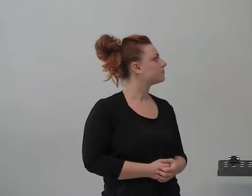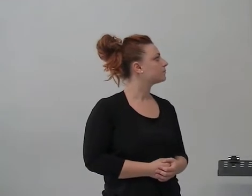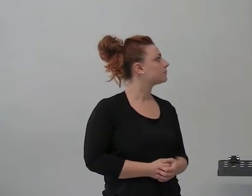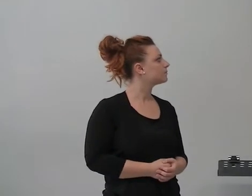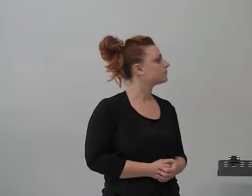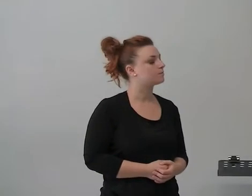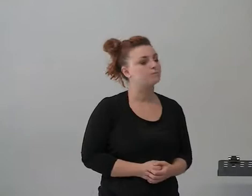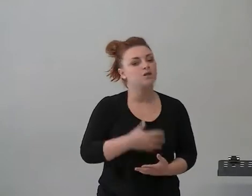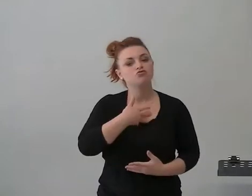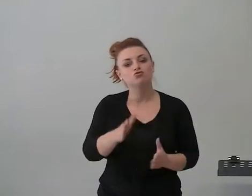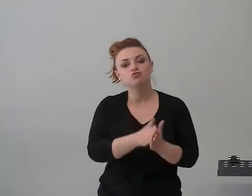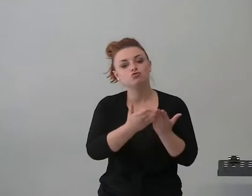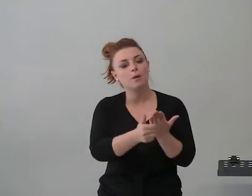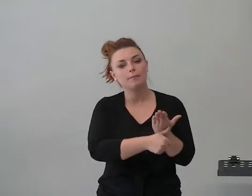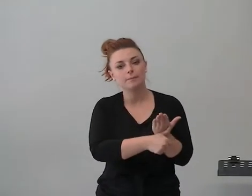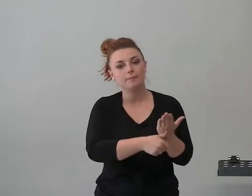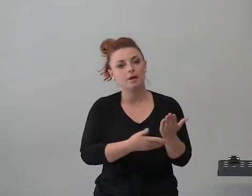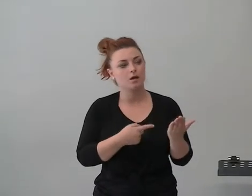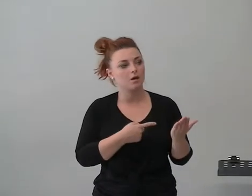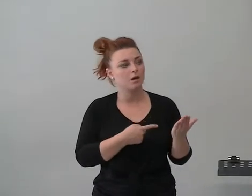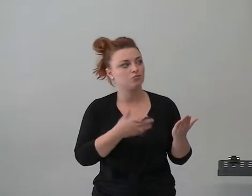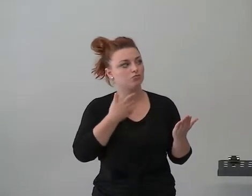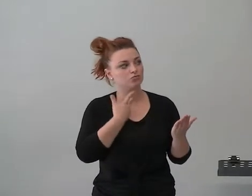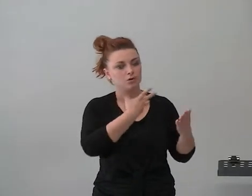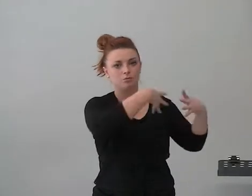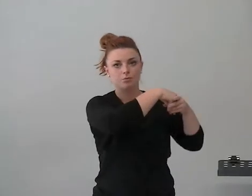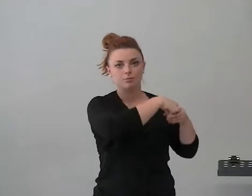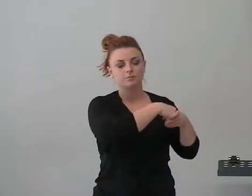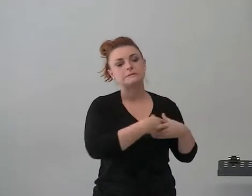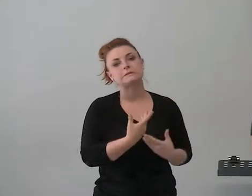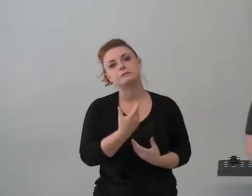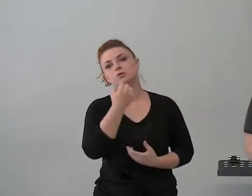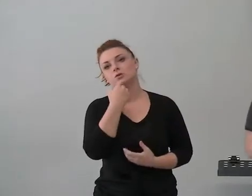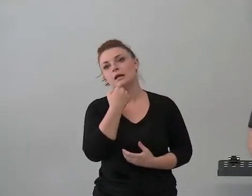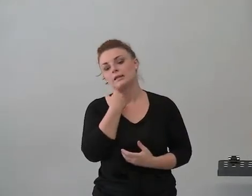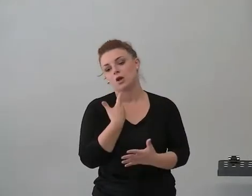Ce l'avete o no? Forse no. Questa è colpa mia,